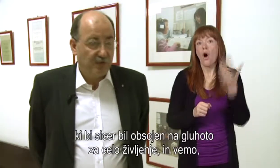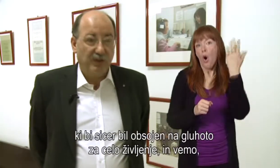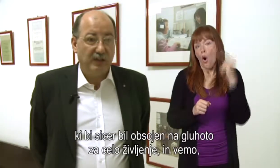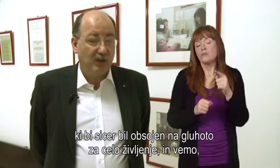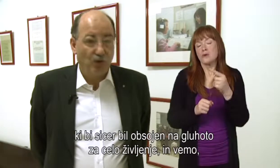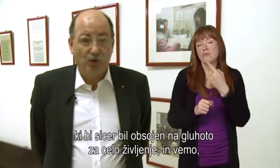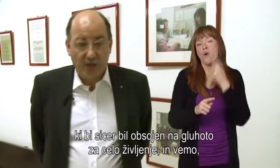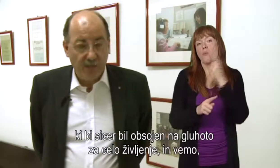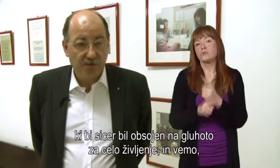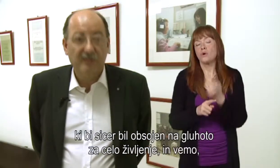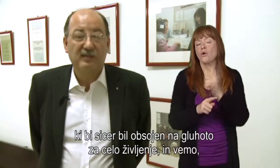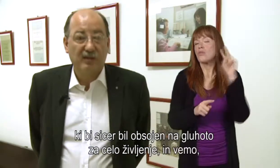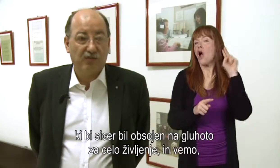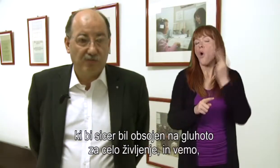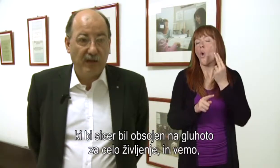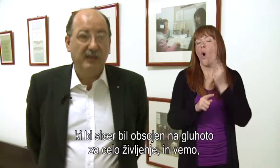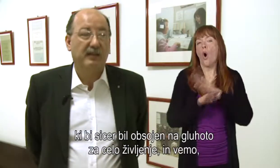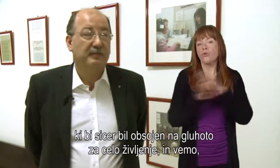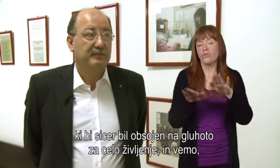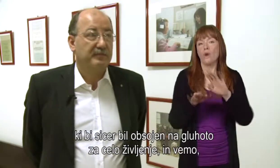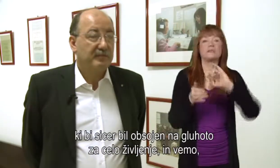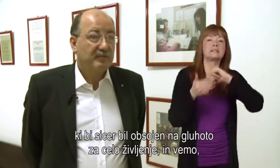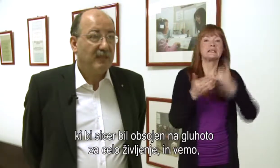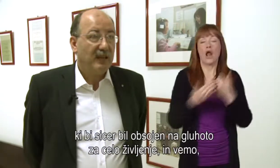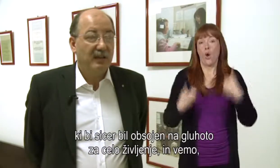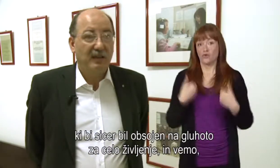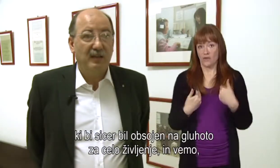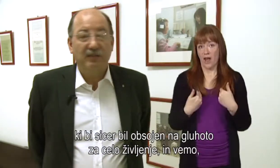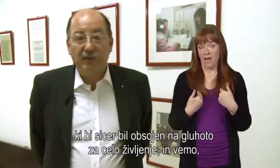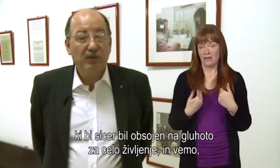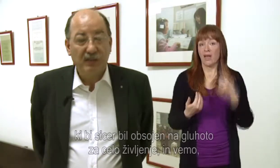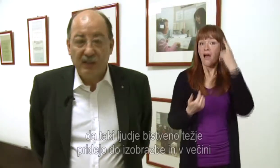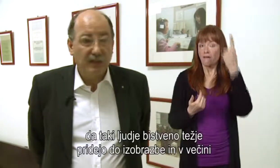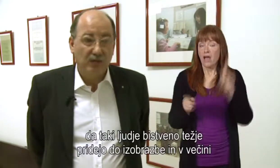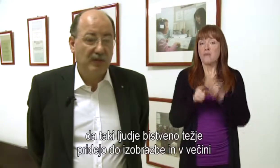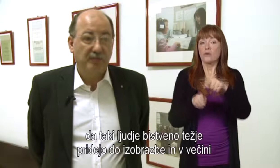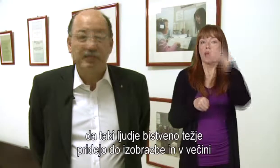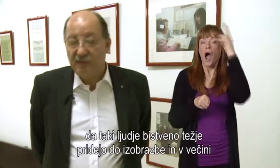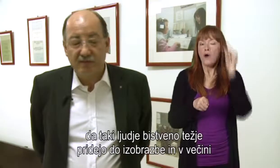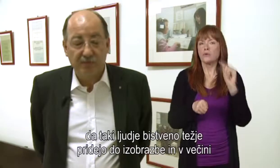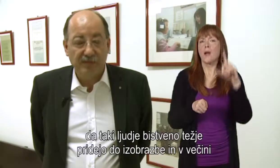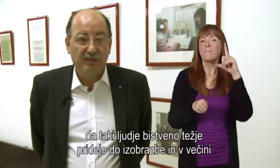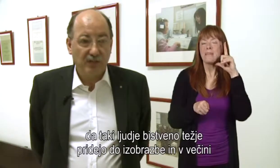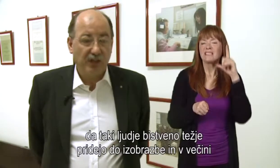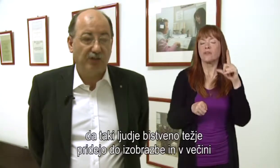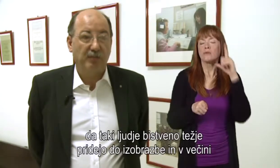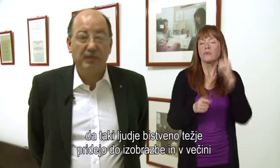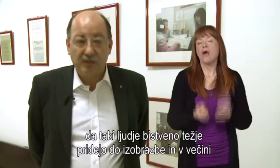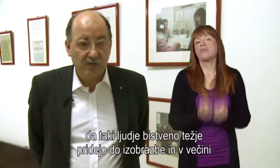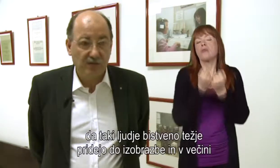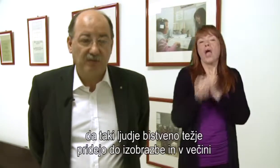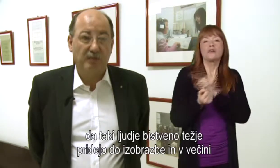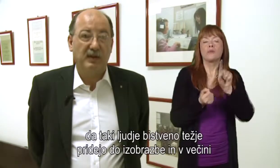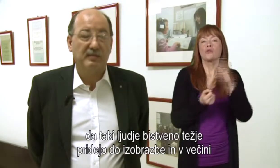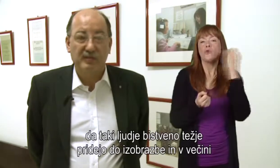bil obsojen na gluhonemost za celo življenje, in vemo, da taki ljudje bistveno težje